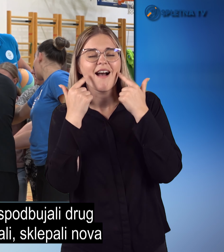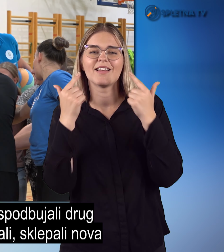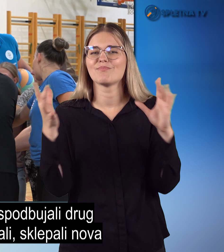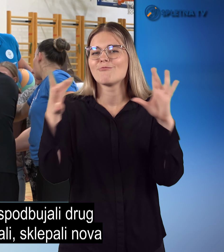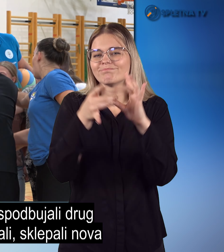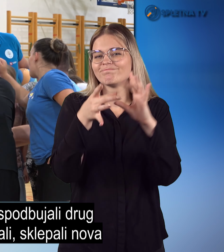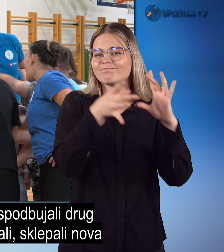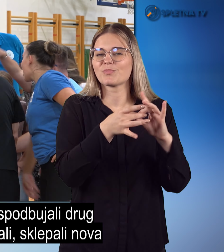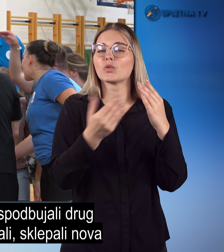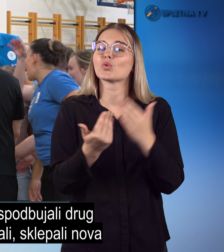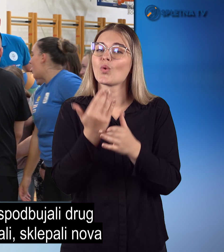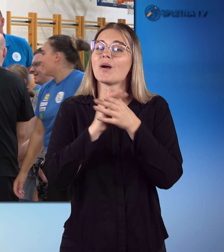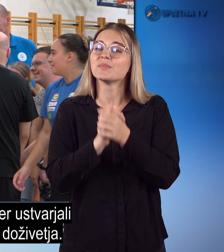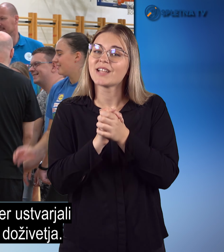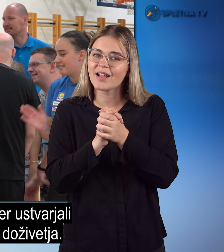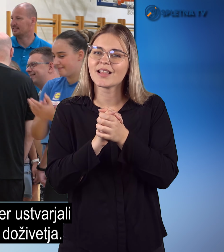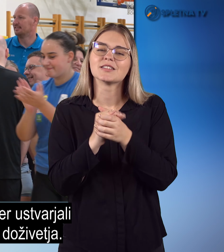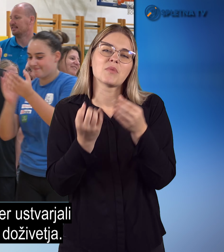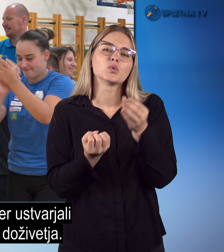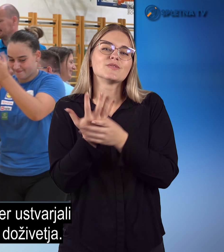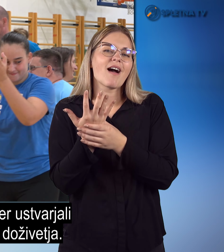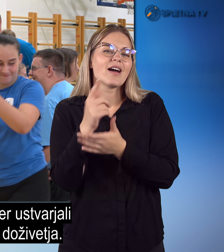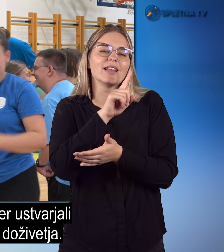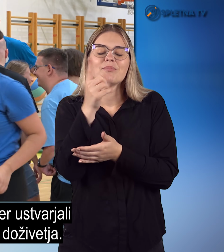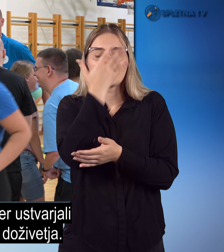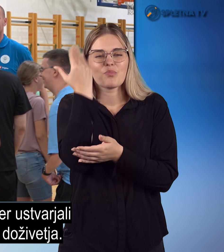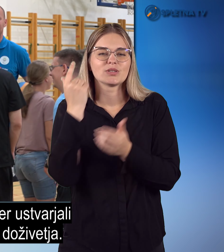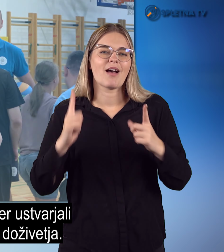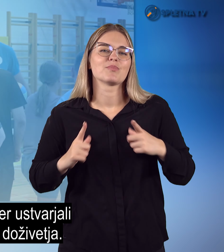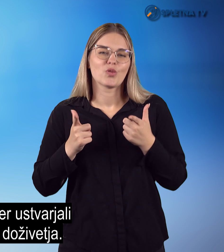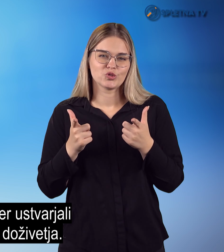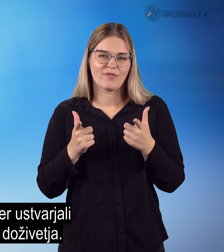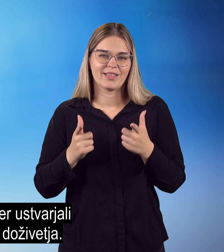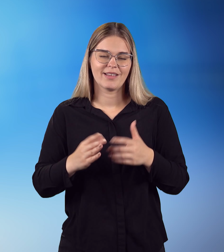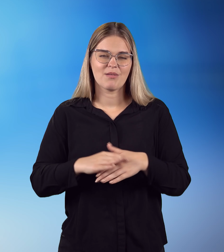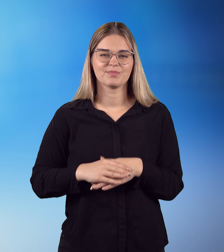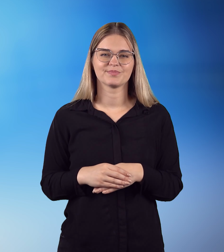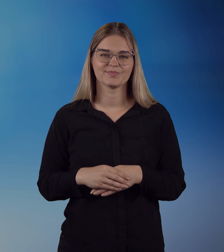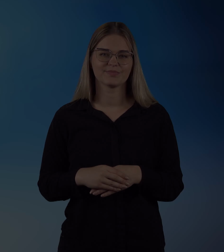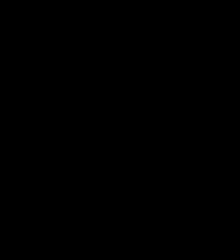smejali, sklepali nova prijateljstva ter ustvarjali nepozabna doživetja.